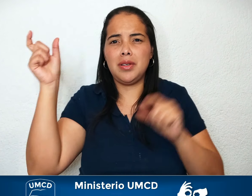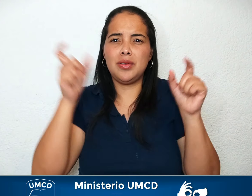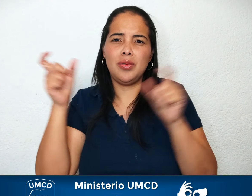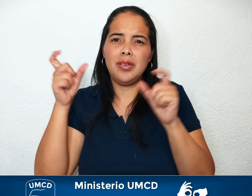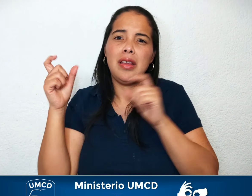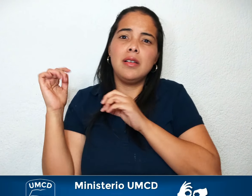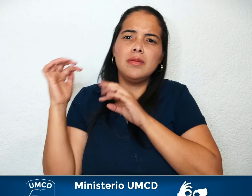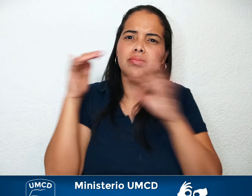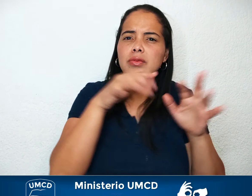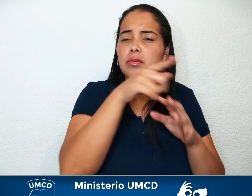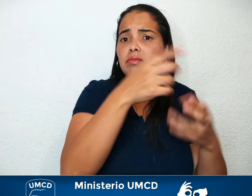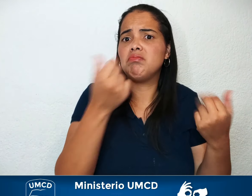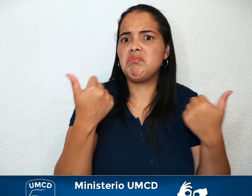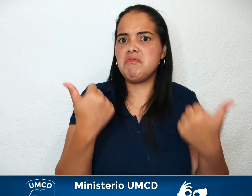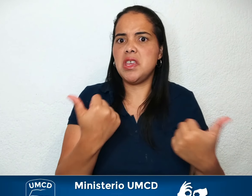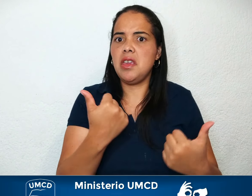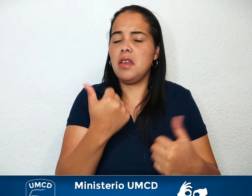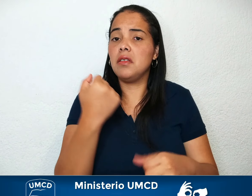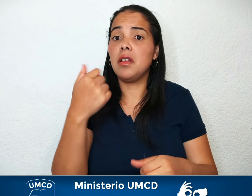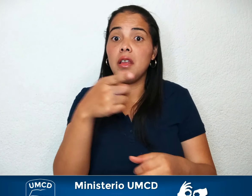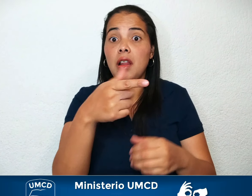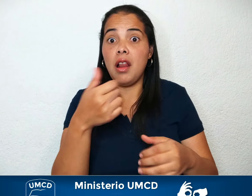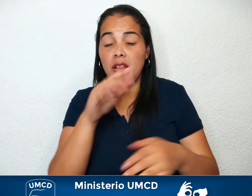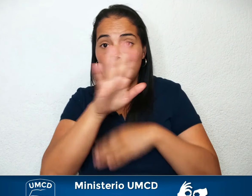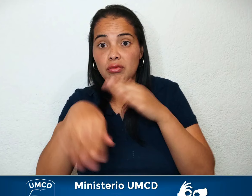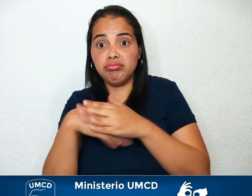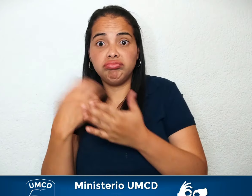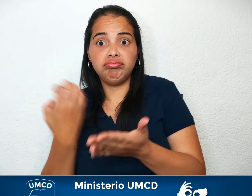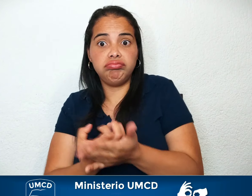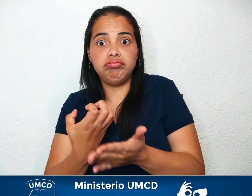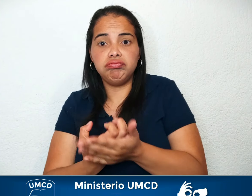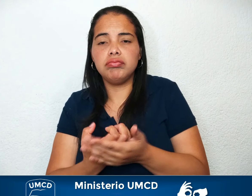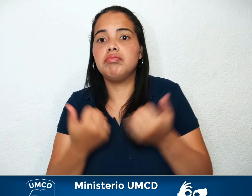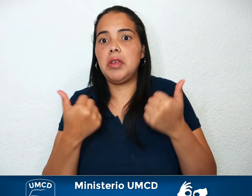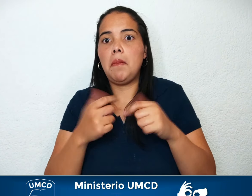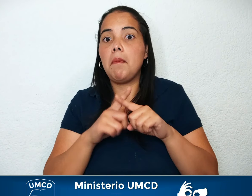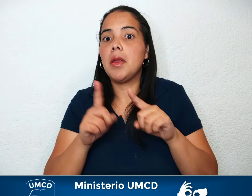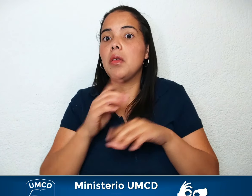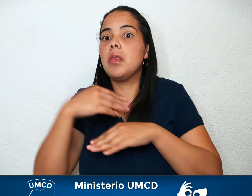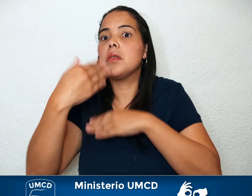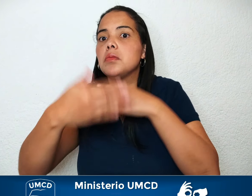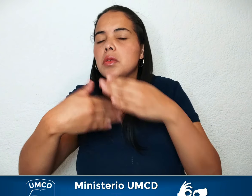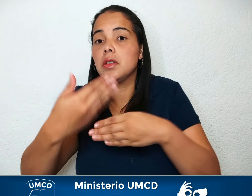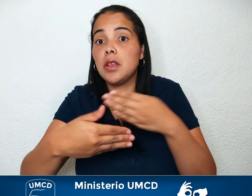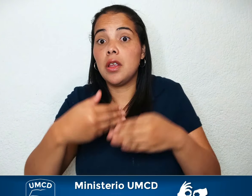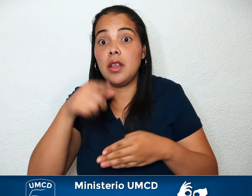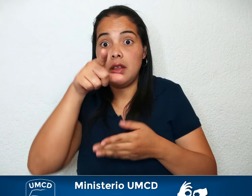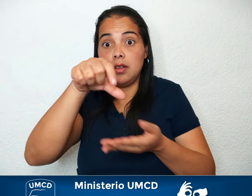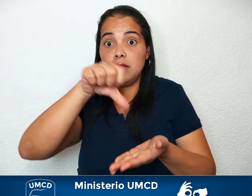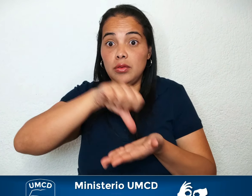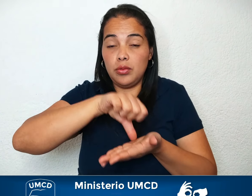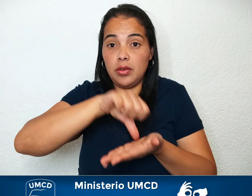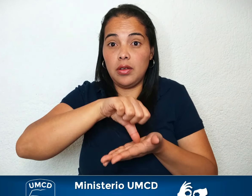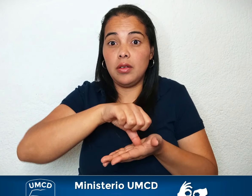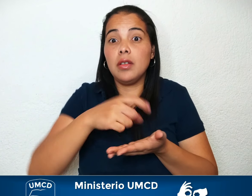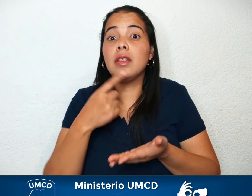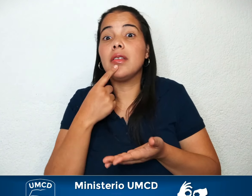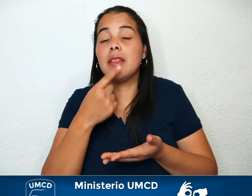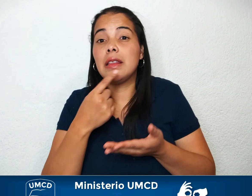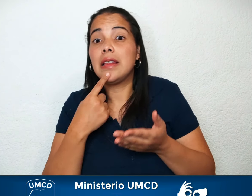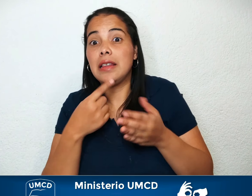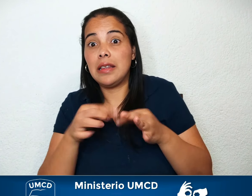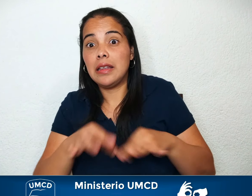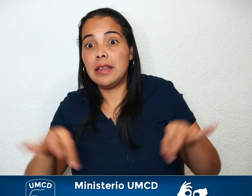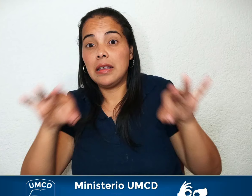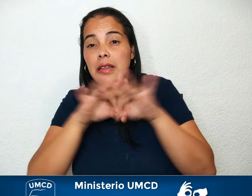viajeros, hacía de que la ciudad viviera en un nivel moral sumamente bajo. La ciudad de Corinto era